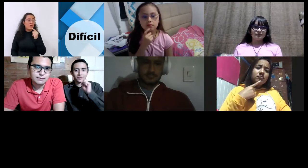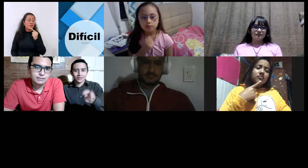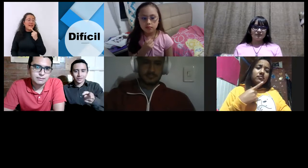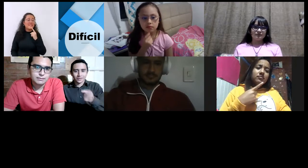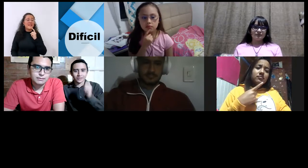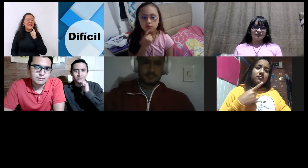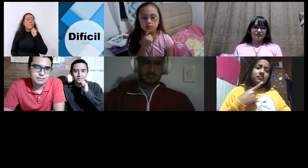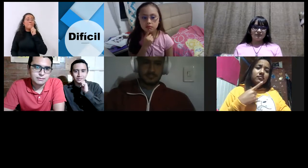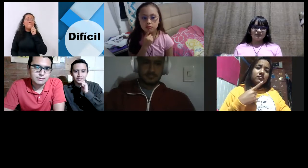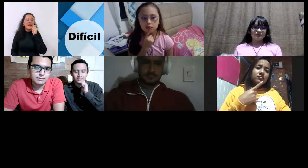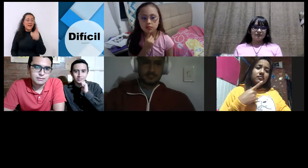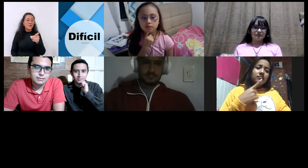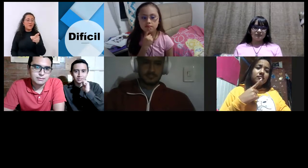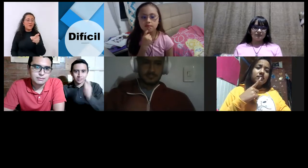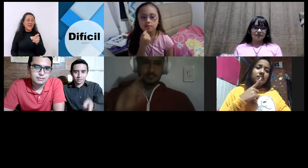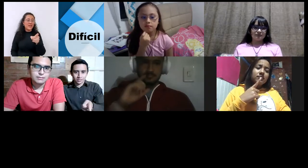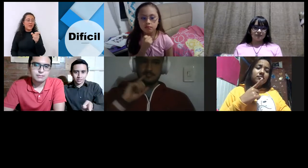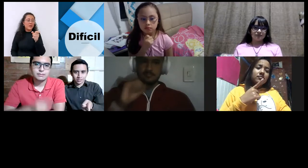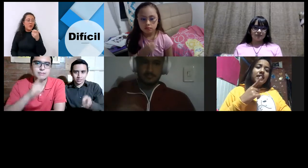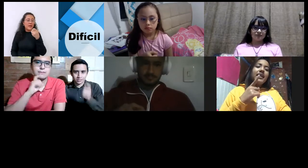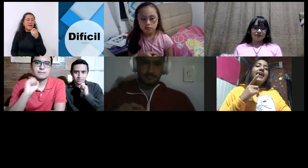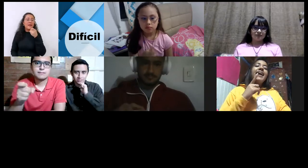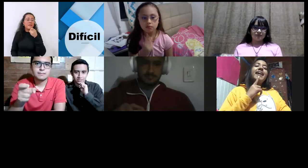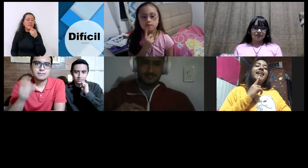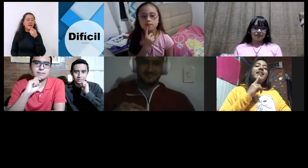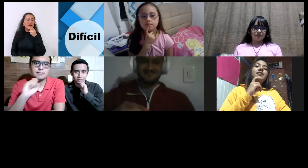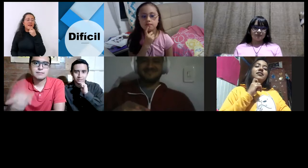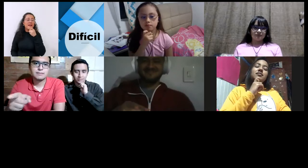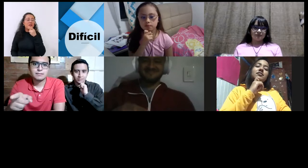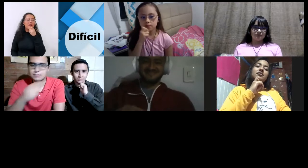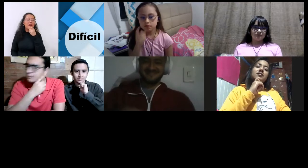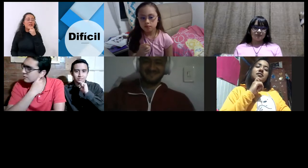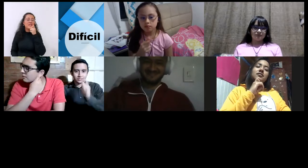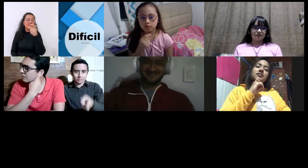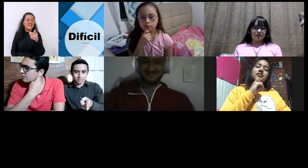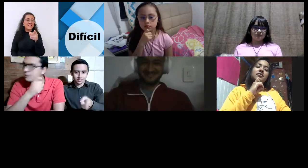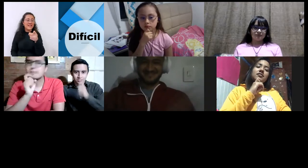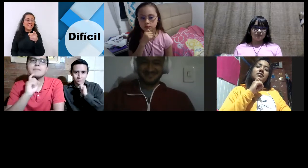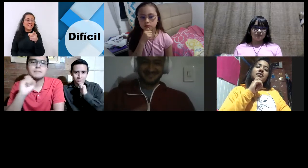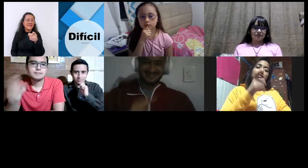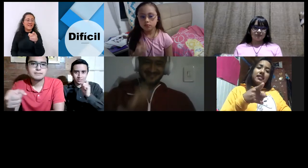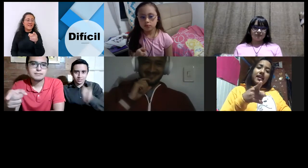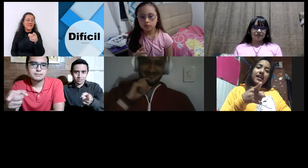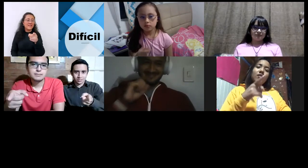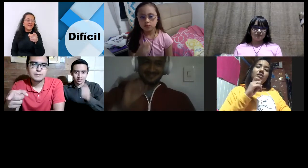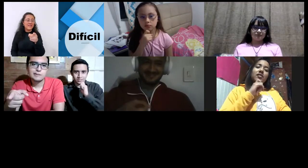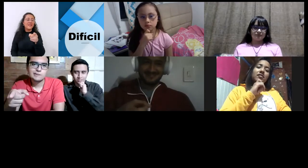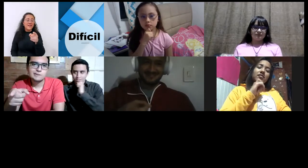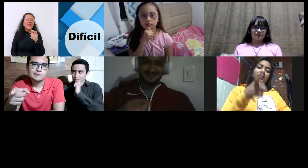Pregunta sería pregunta, como que viene acá doblado y se estira. Ah,